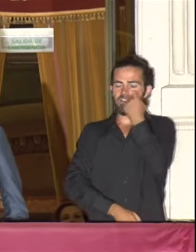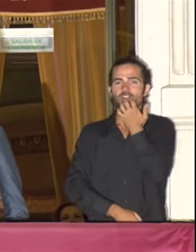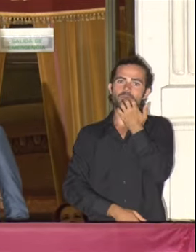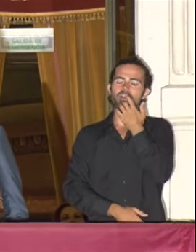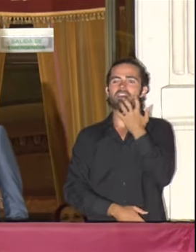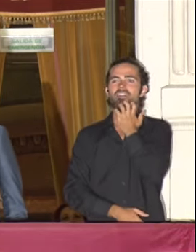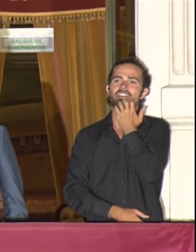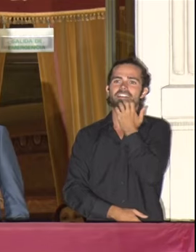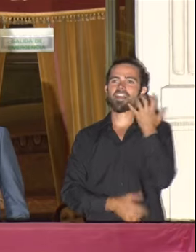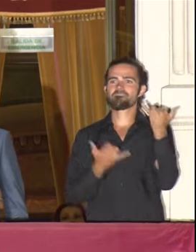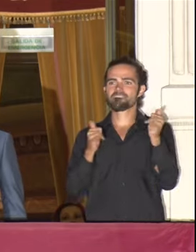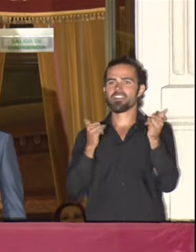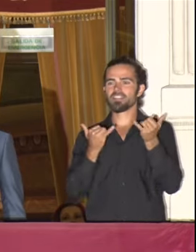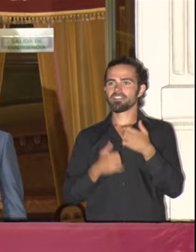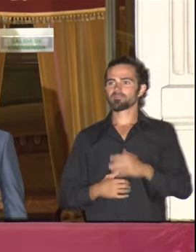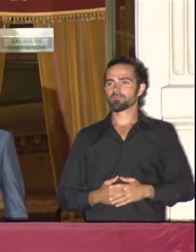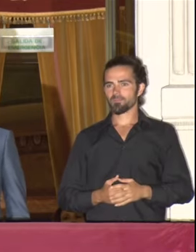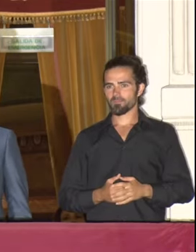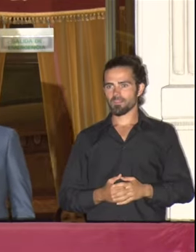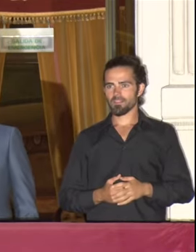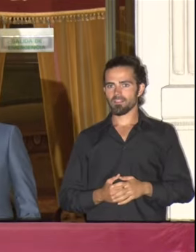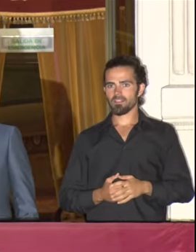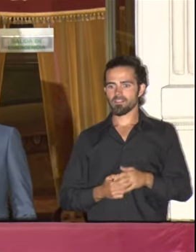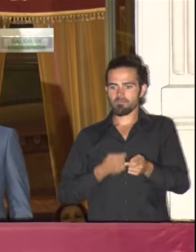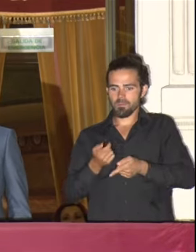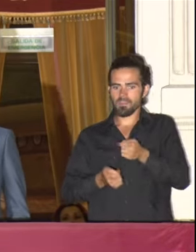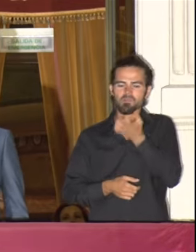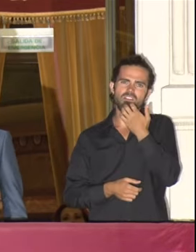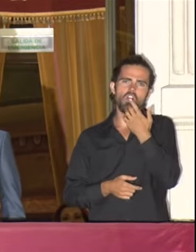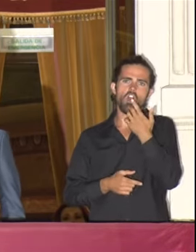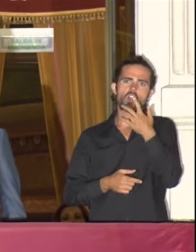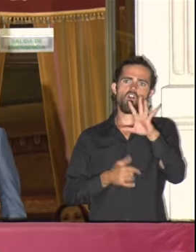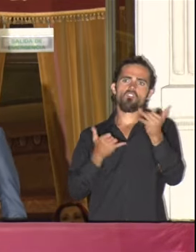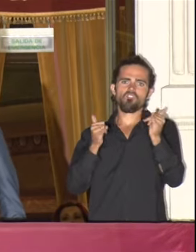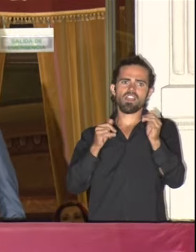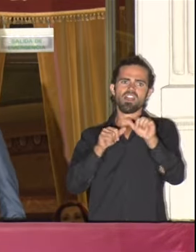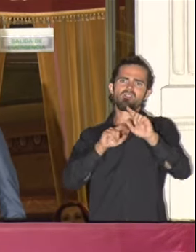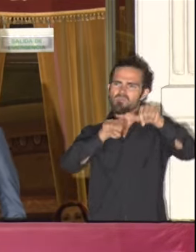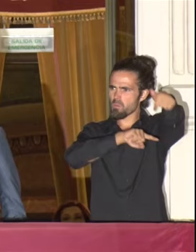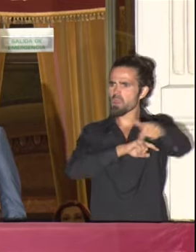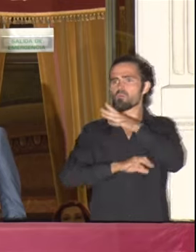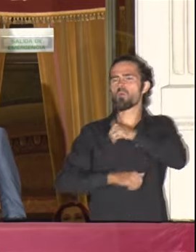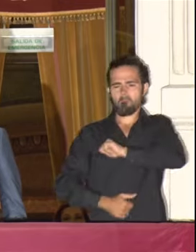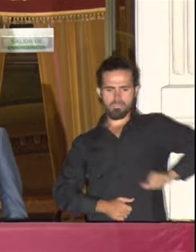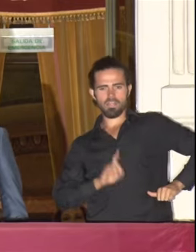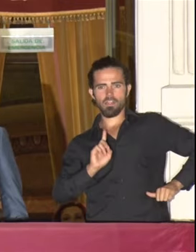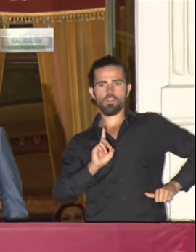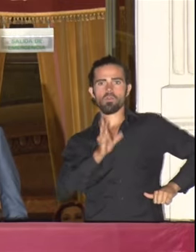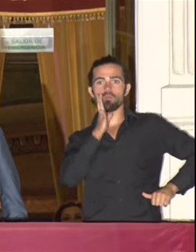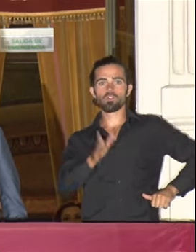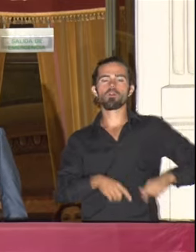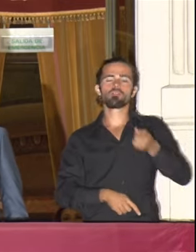feria, empezamos a aparcar cosas hasta que pase, pero no lo hacemos porque seamos perezosos, lo hacemos porque